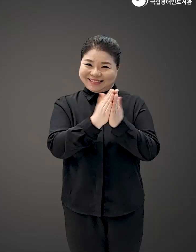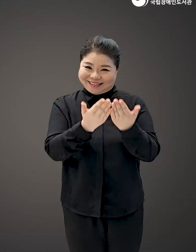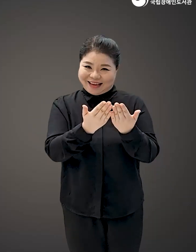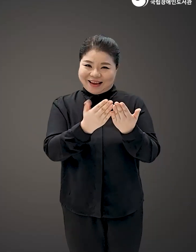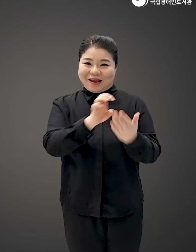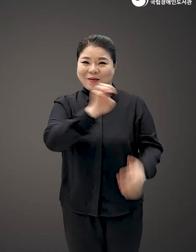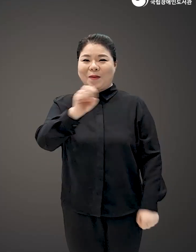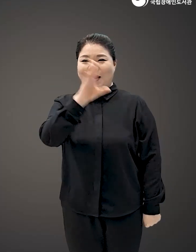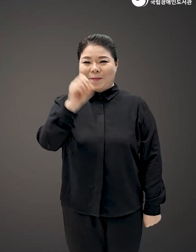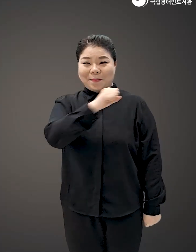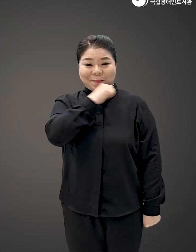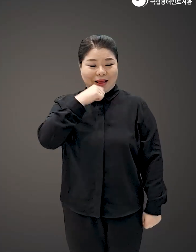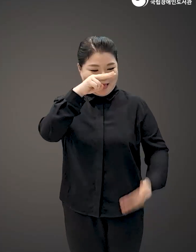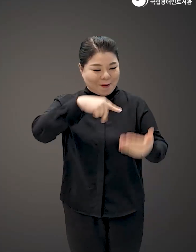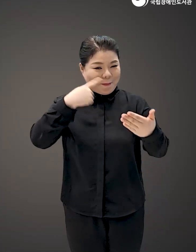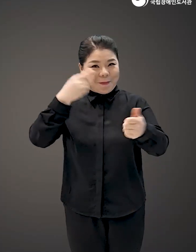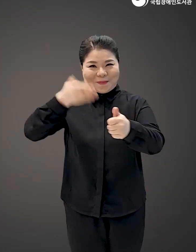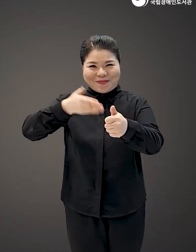감사합니다.